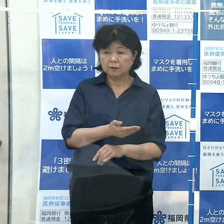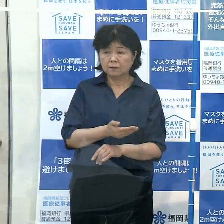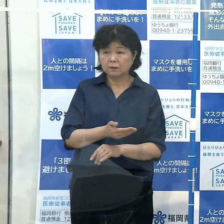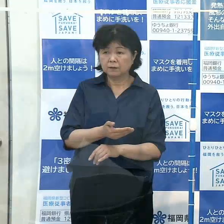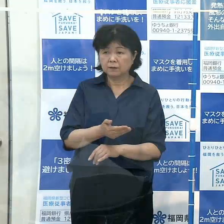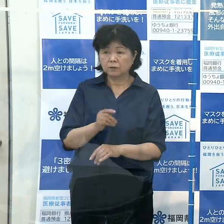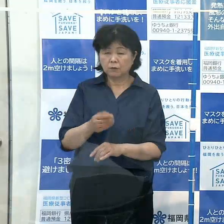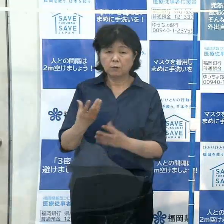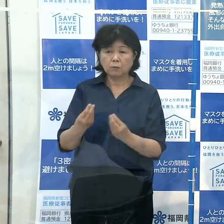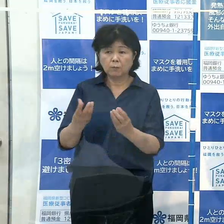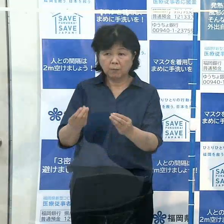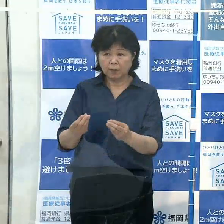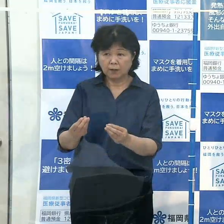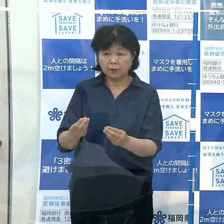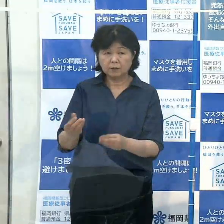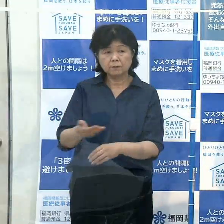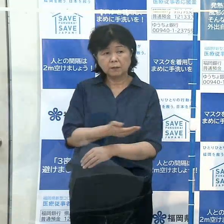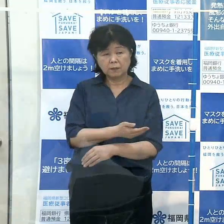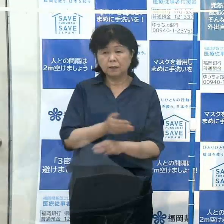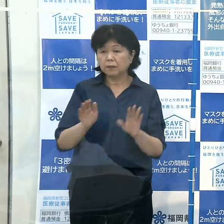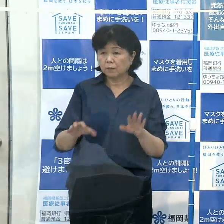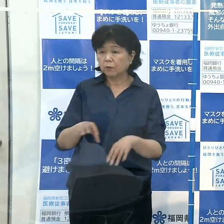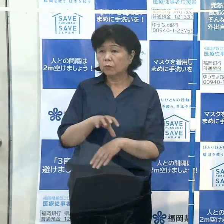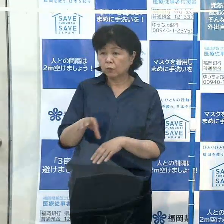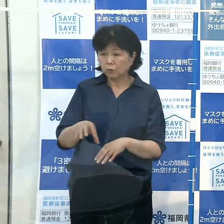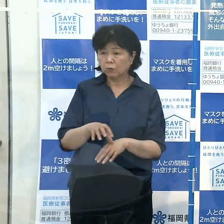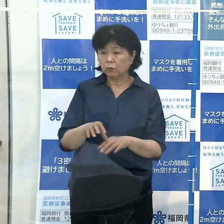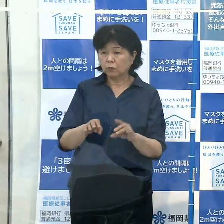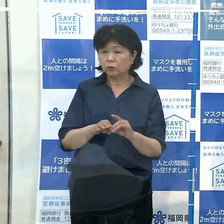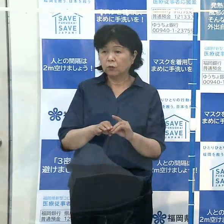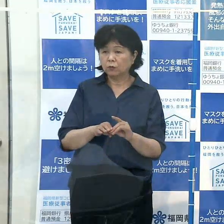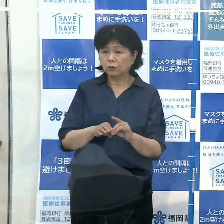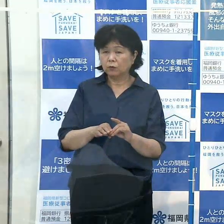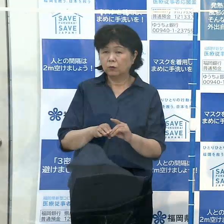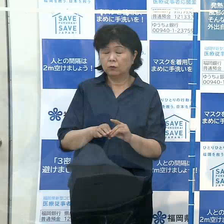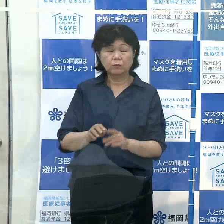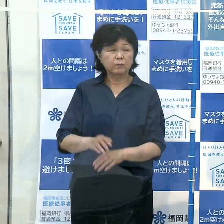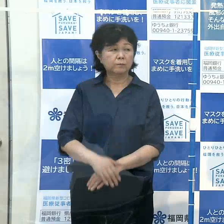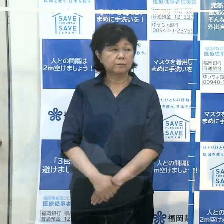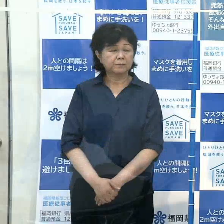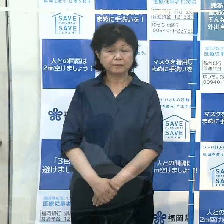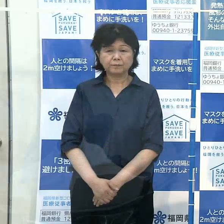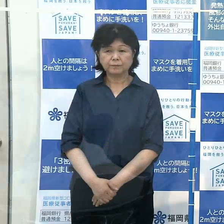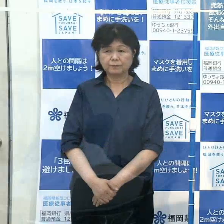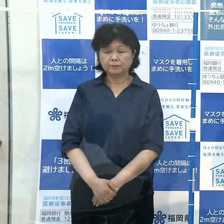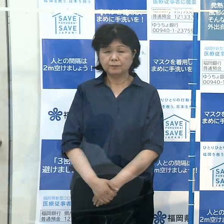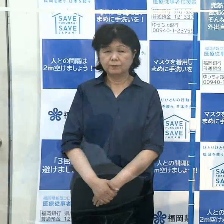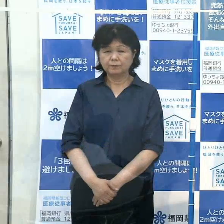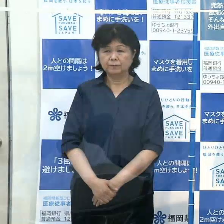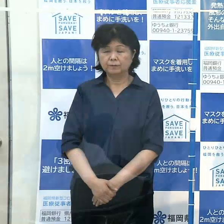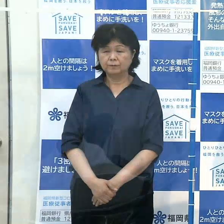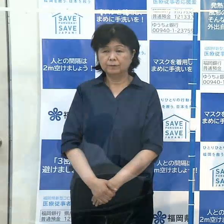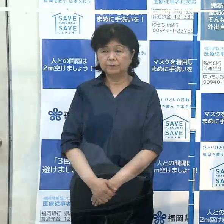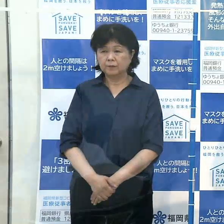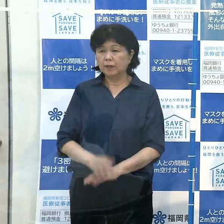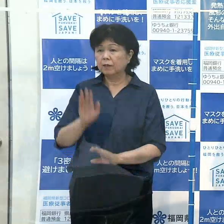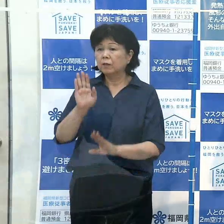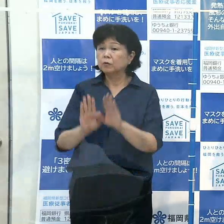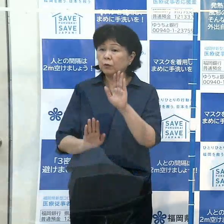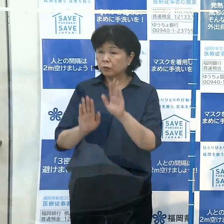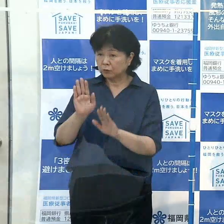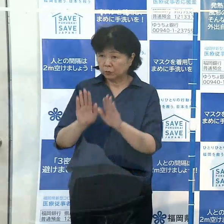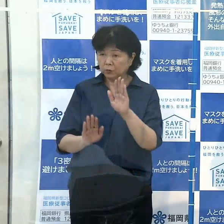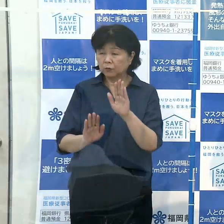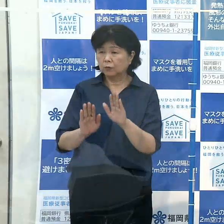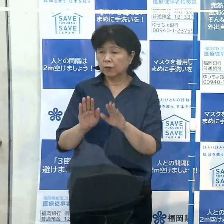を今後緩和するとか 今のところは ないですね。というのは逆に症状で